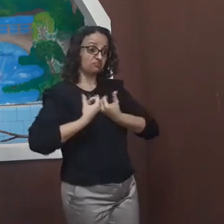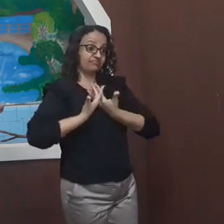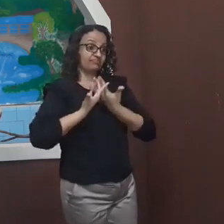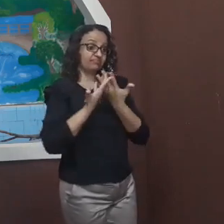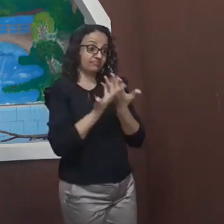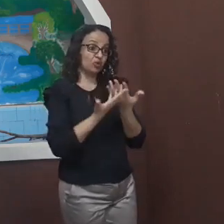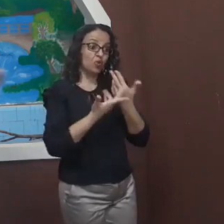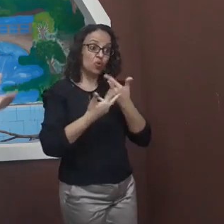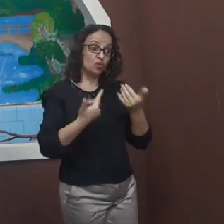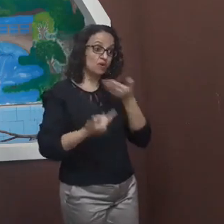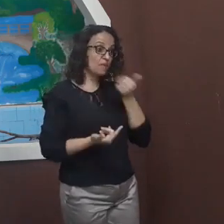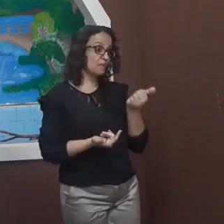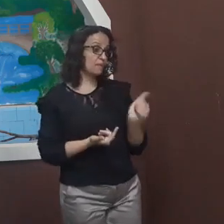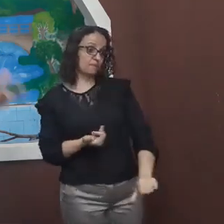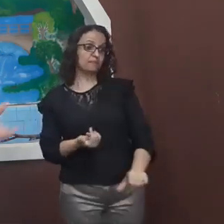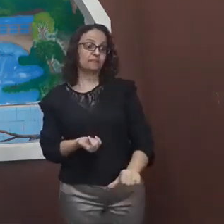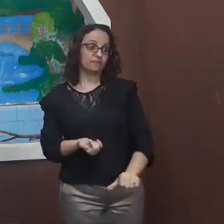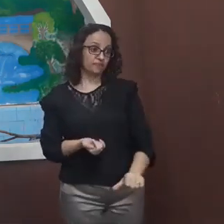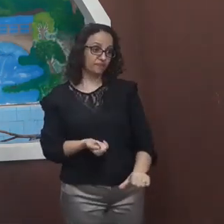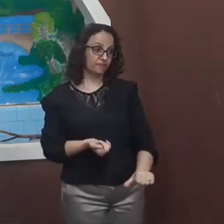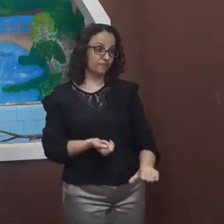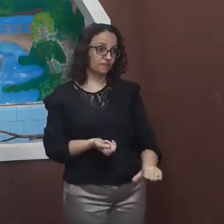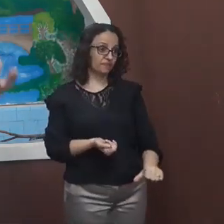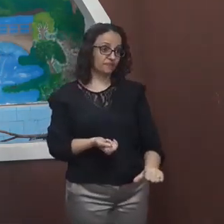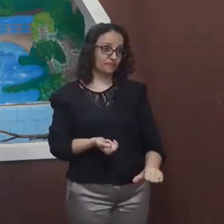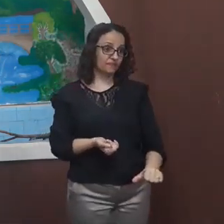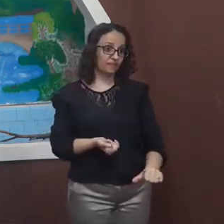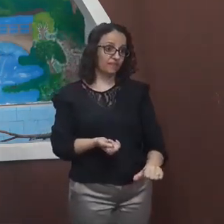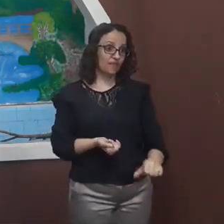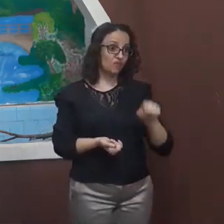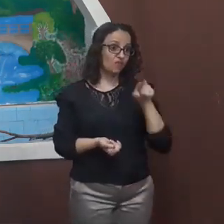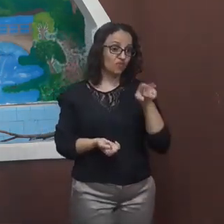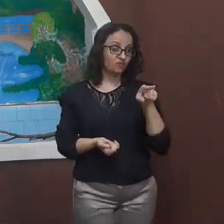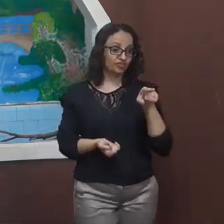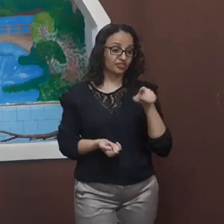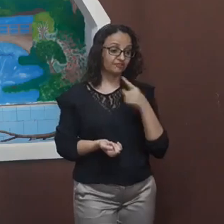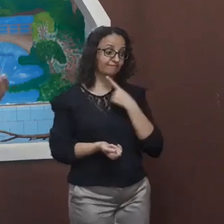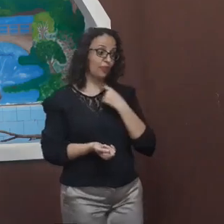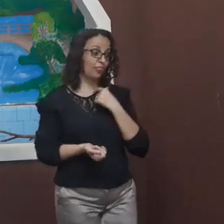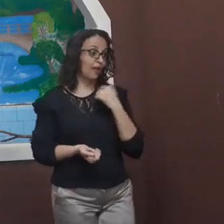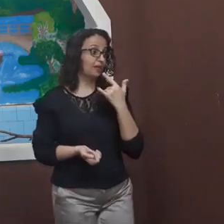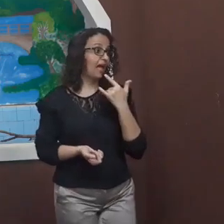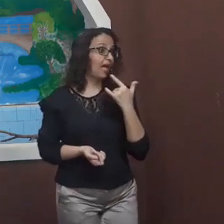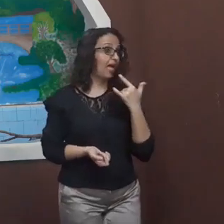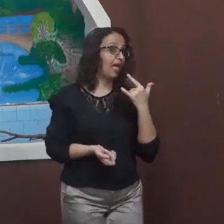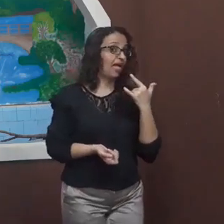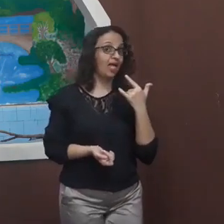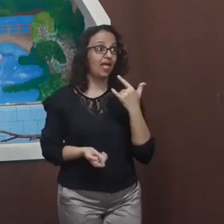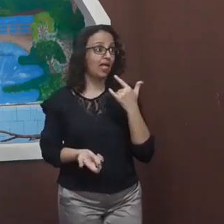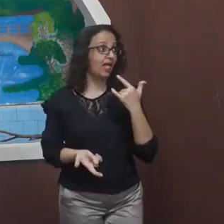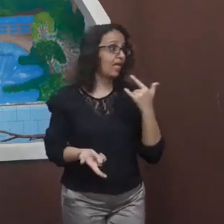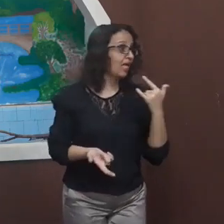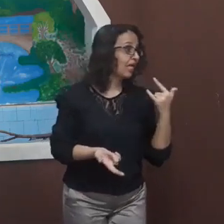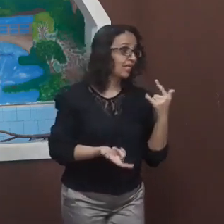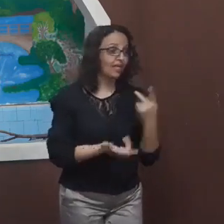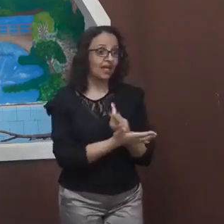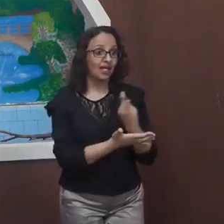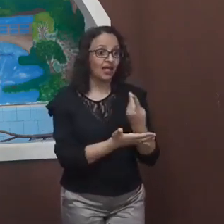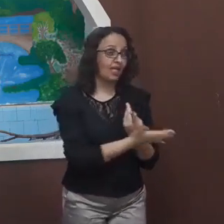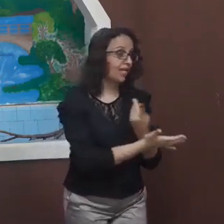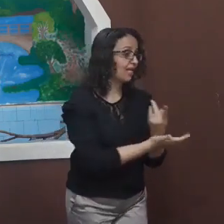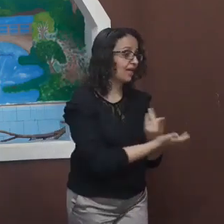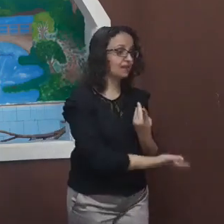são elementos que vai fazer você ter a cobiça. E a cobiça vai ser aquilo